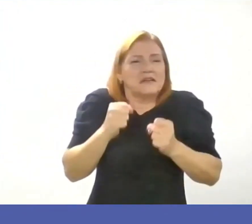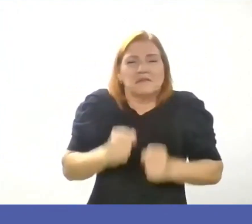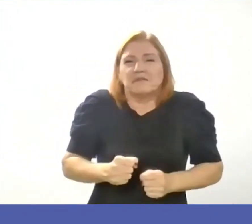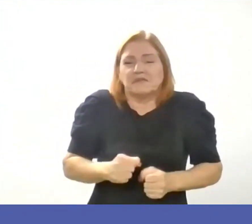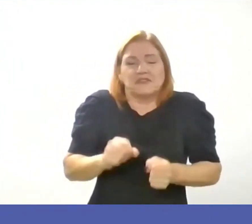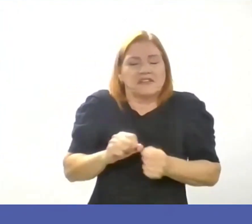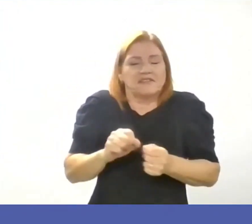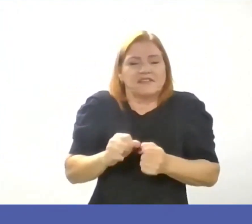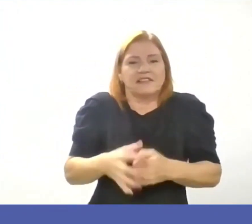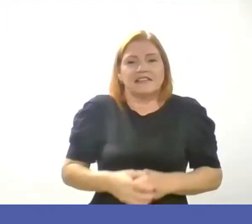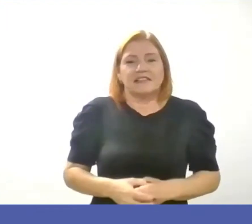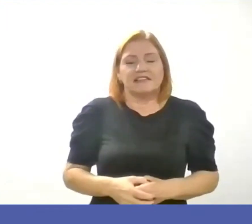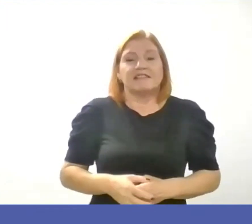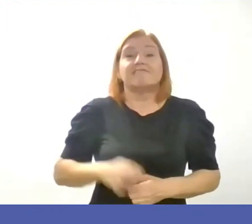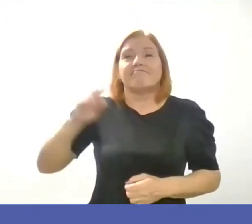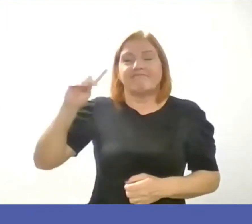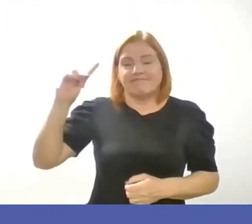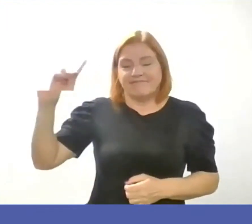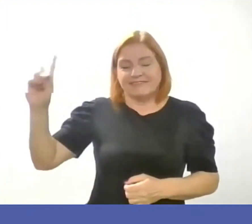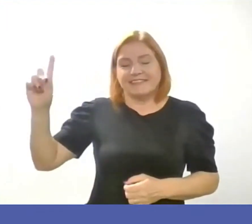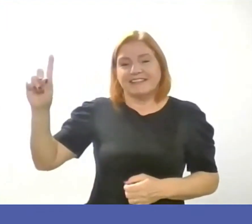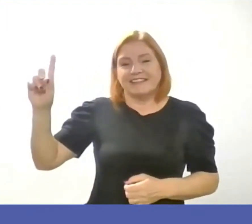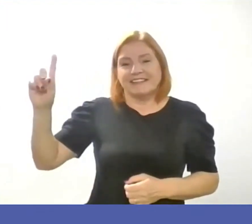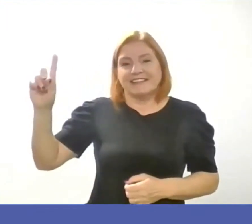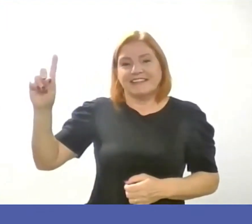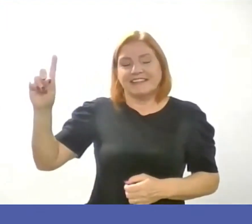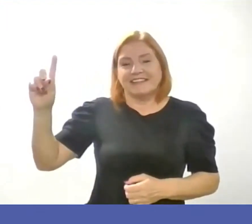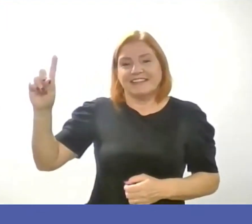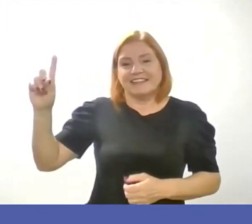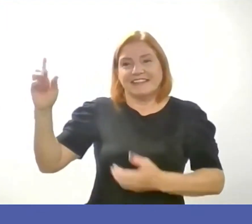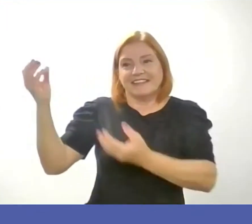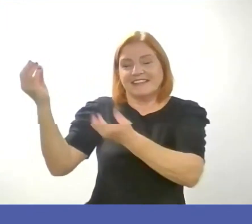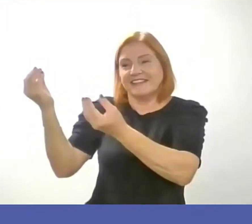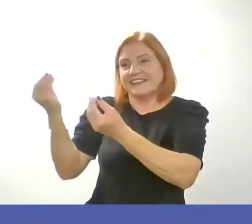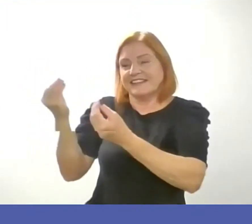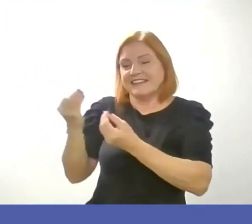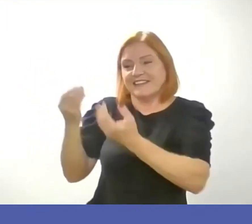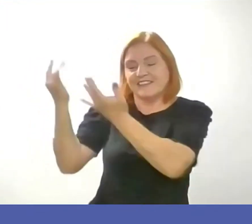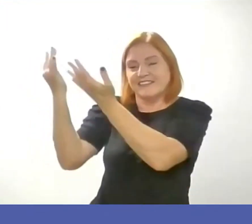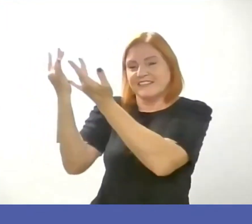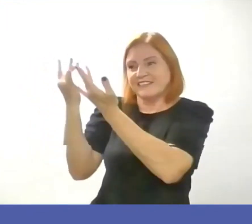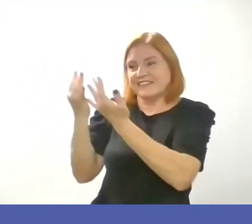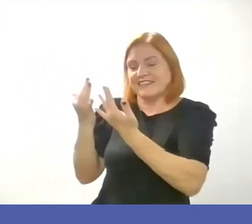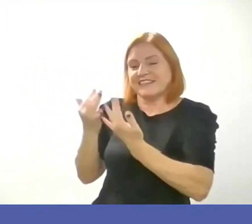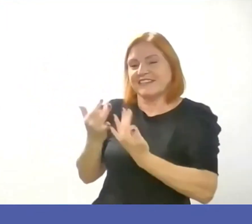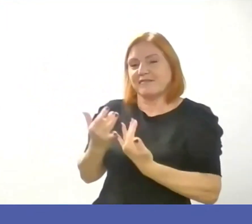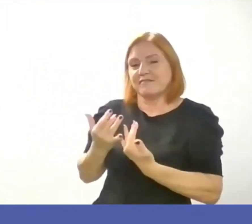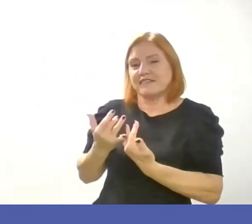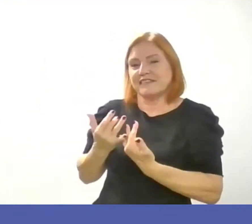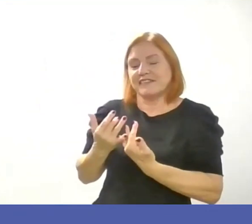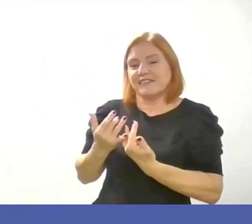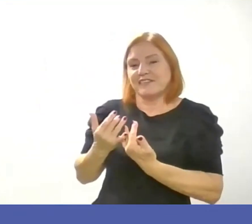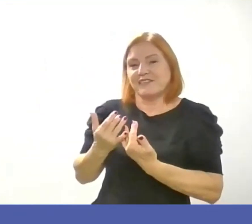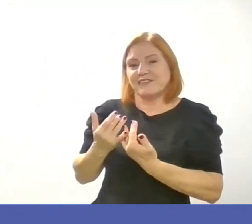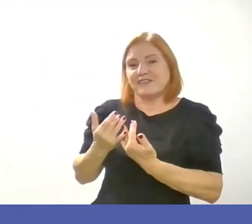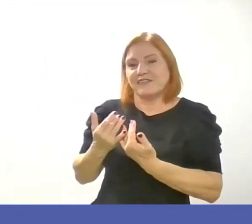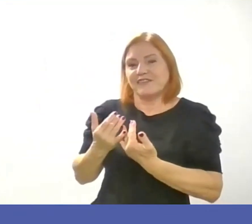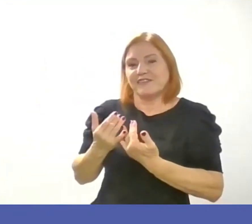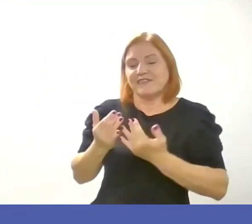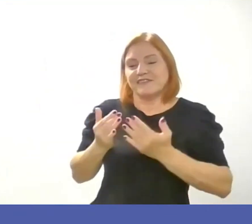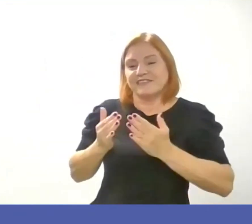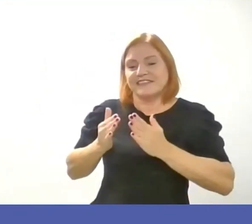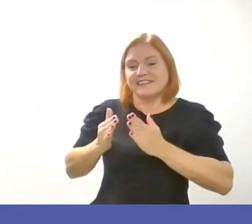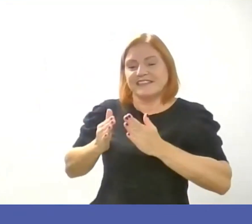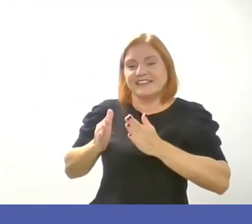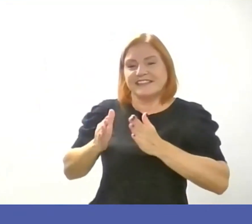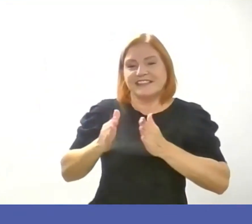E Deus aqui nos abençoou, nos abriu o caminho. Ele está